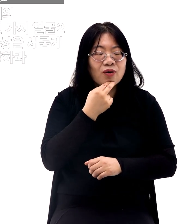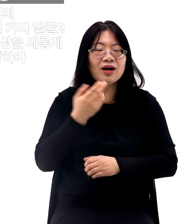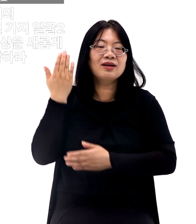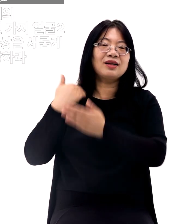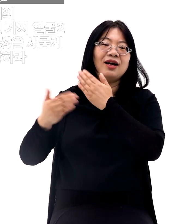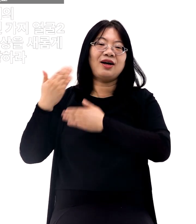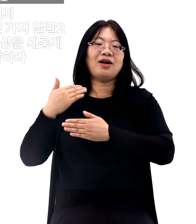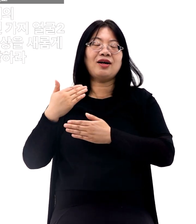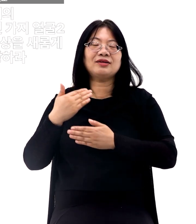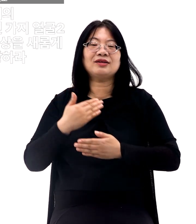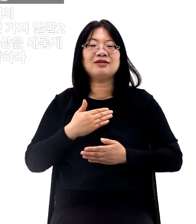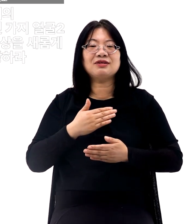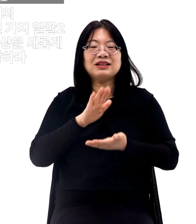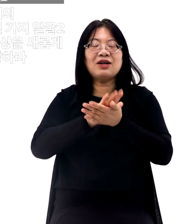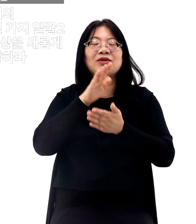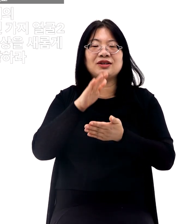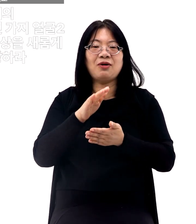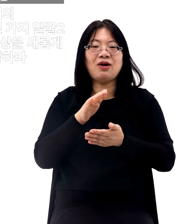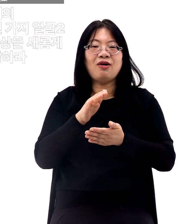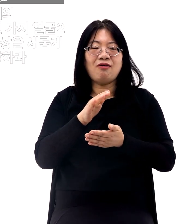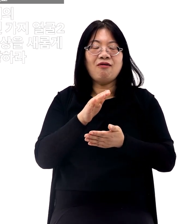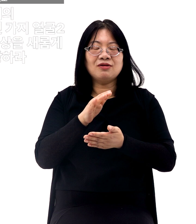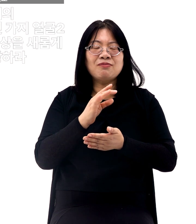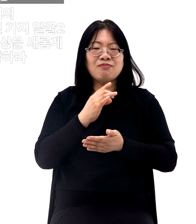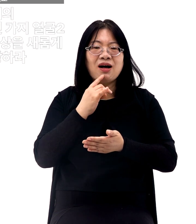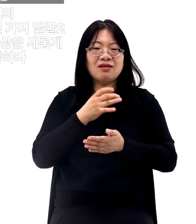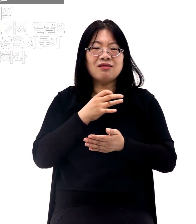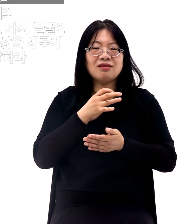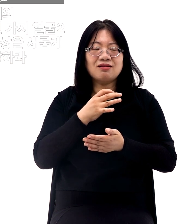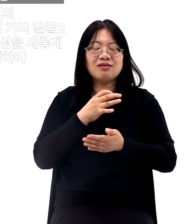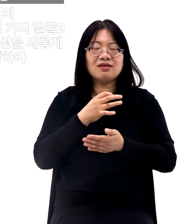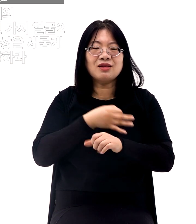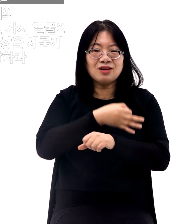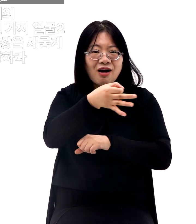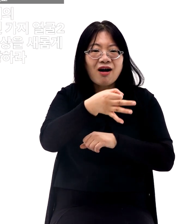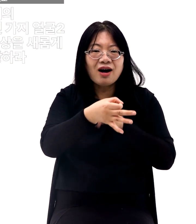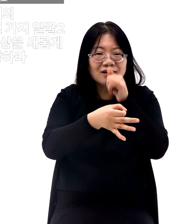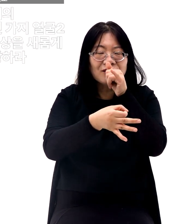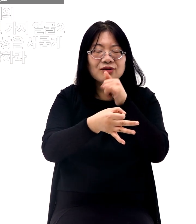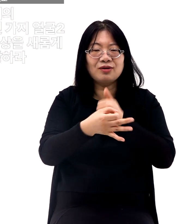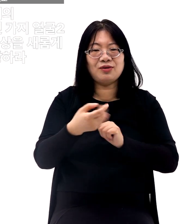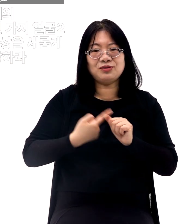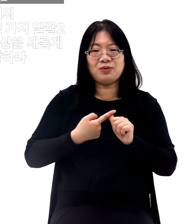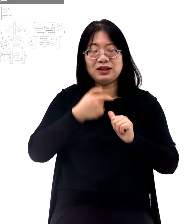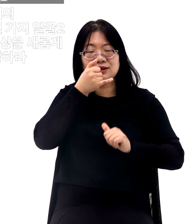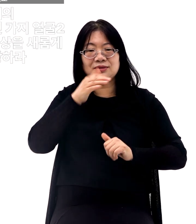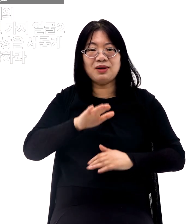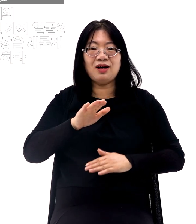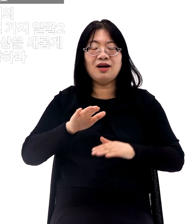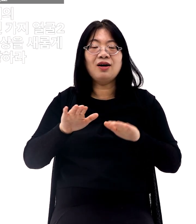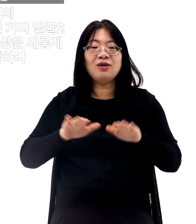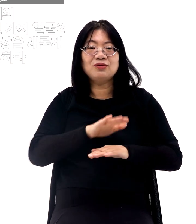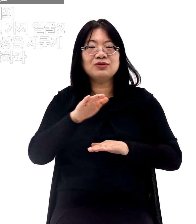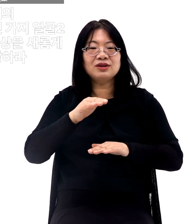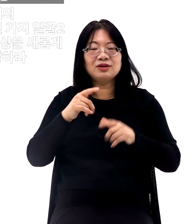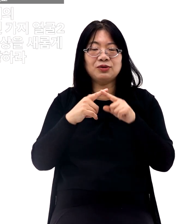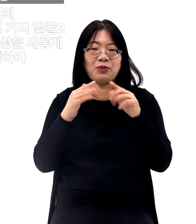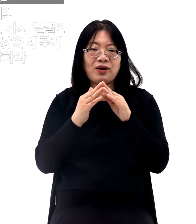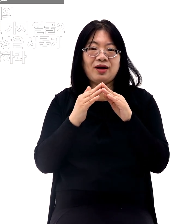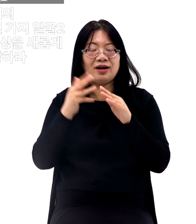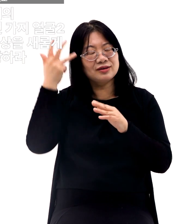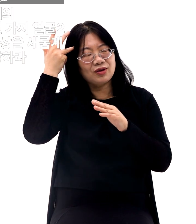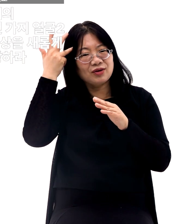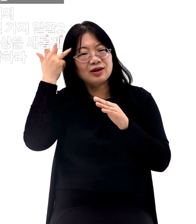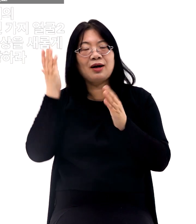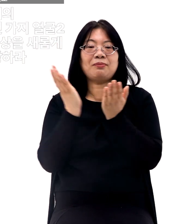열정페이라고 욕먹을 일이에요. 그러나 이제 나름대로 또 여기에는 우리 교회의 또 철학과 맞물리는